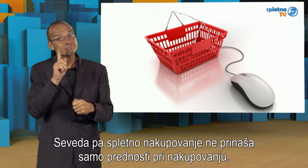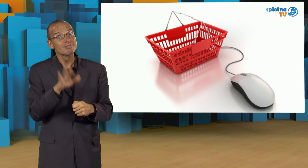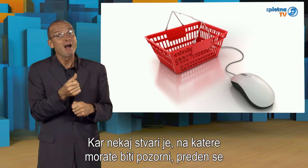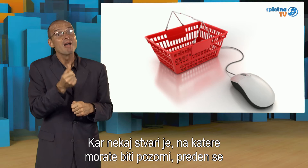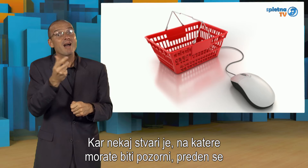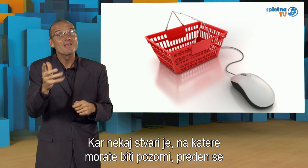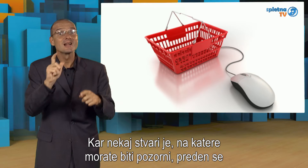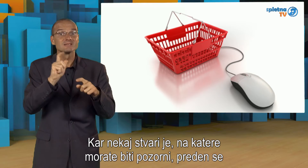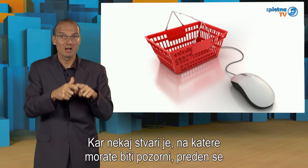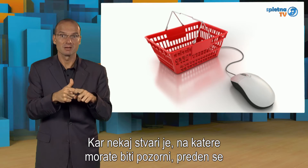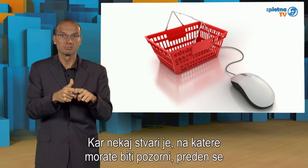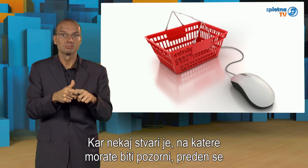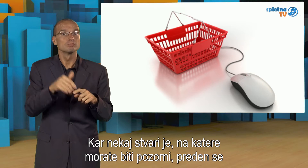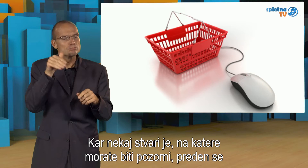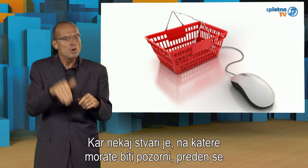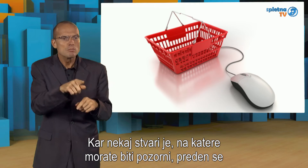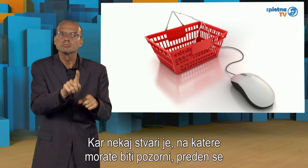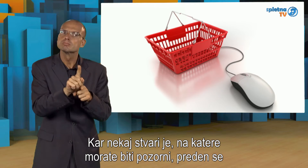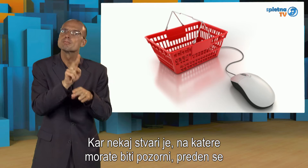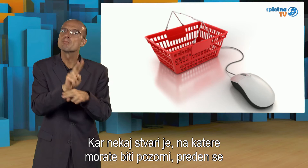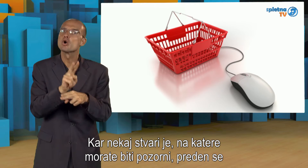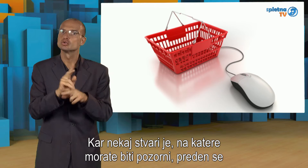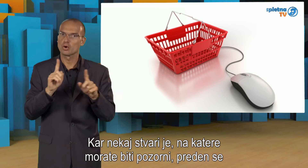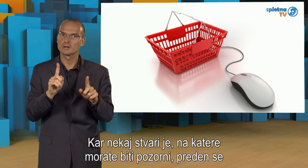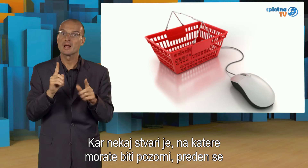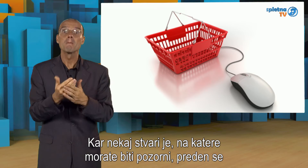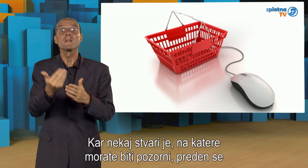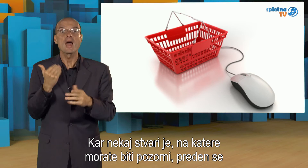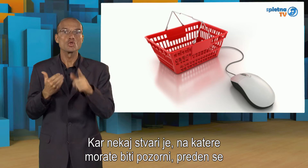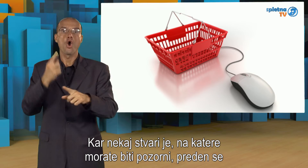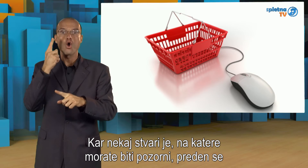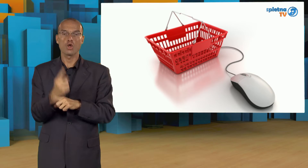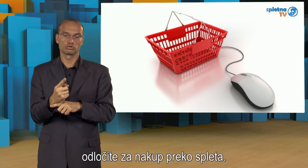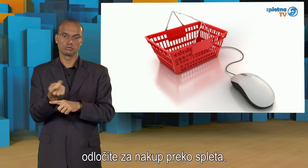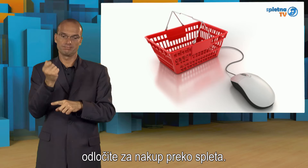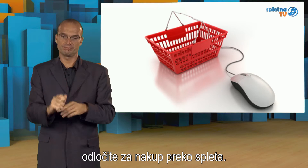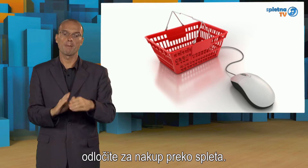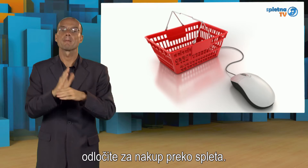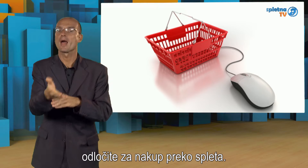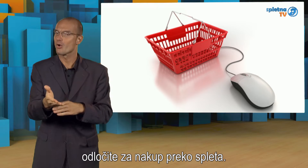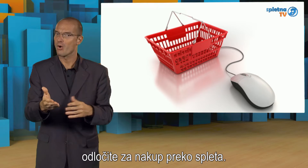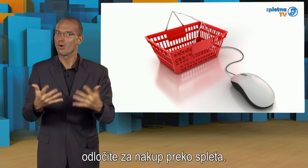Kar nekaj stvari je, na katere morate biti pozorni, preden se odločite za nakup preko spleta.